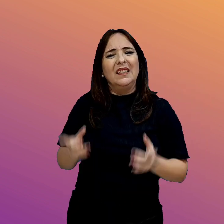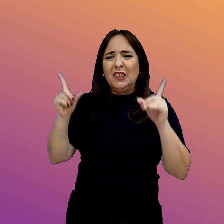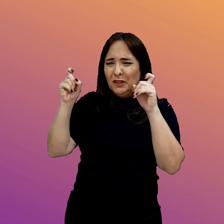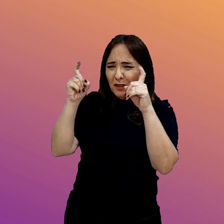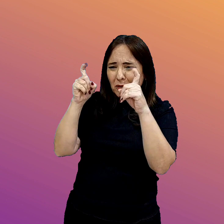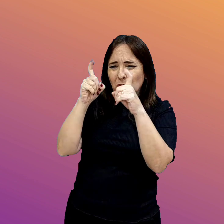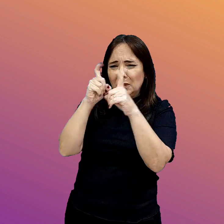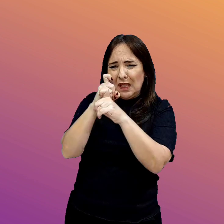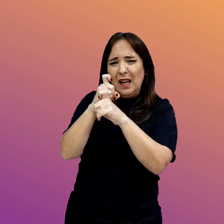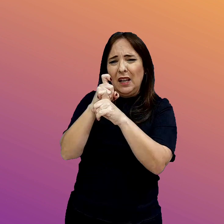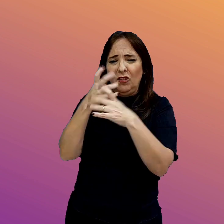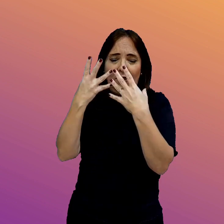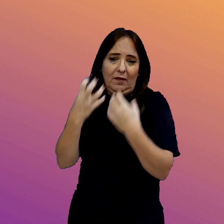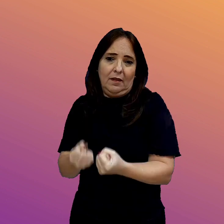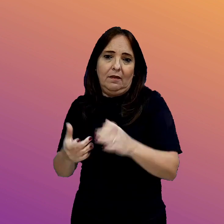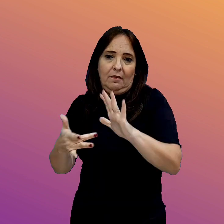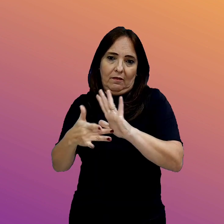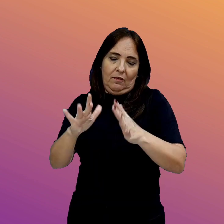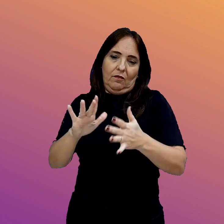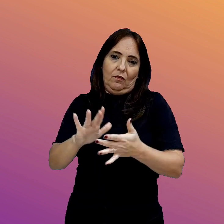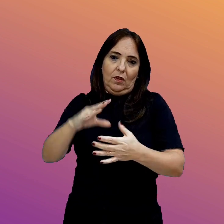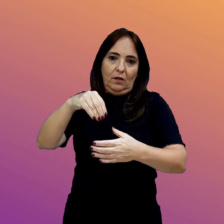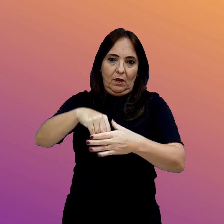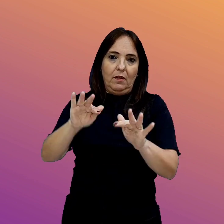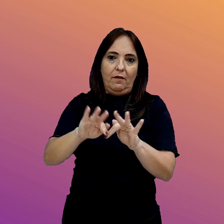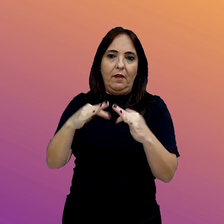da presença de Jesus nesse lar?